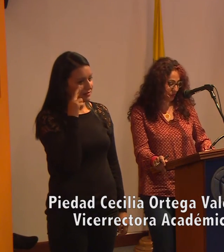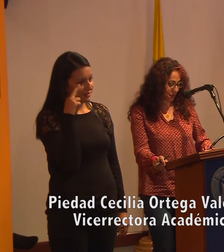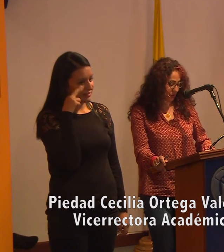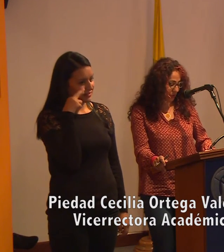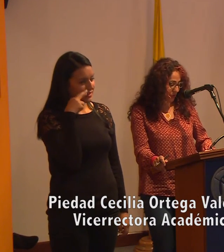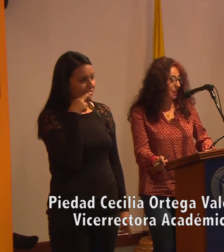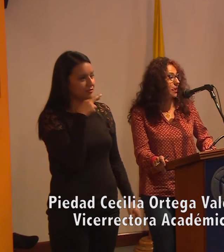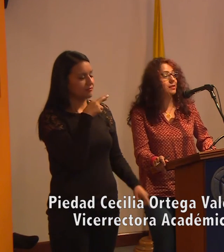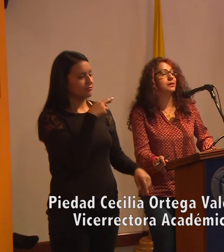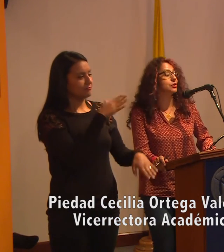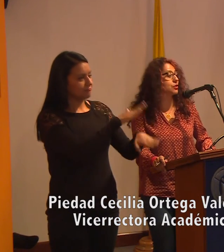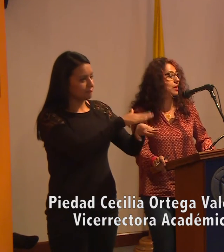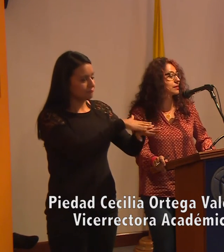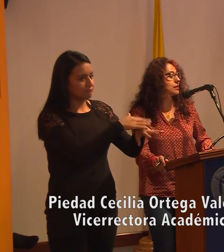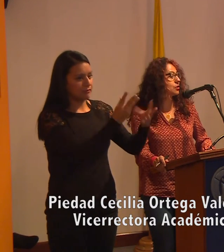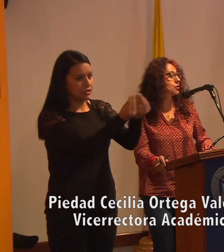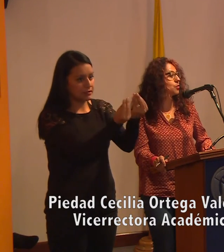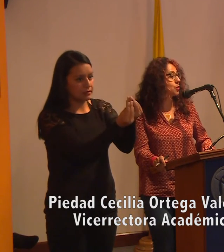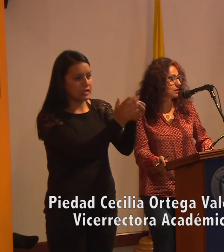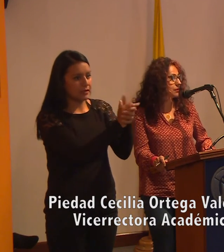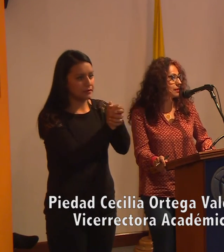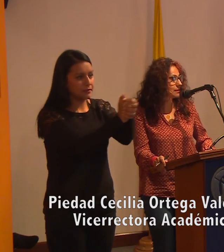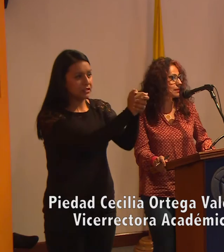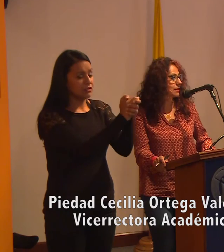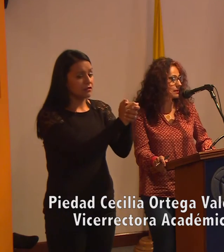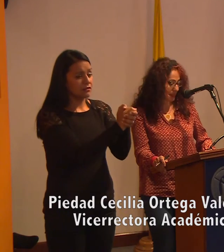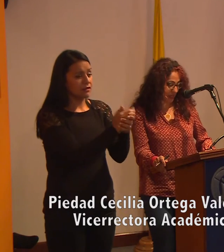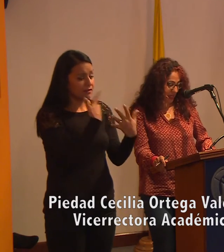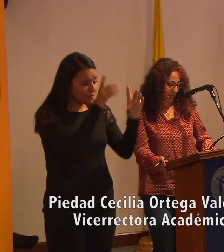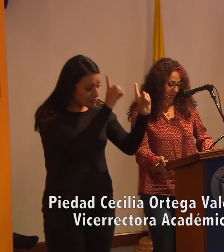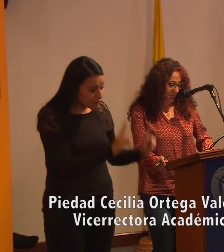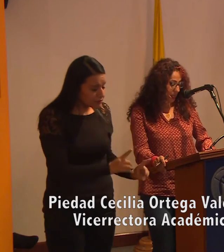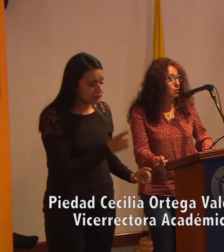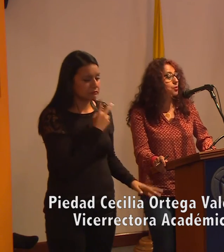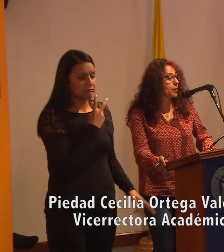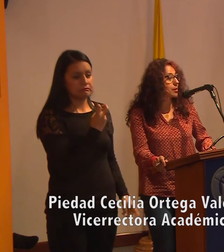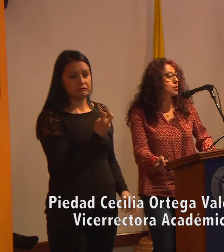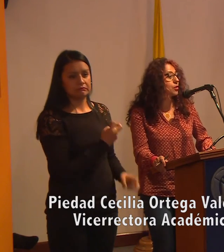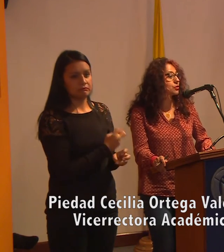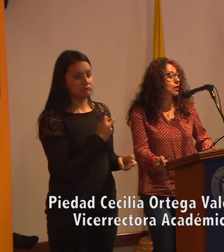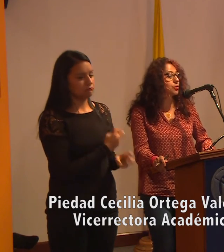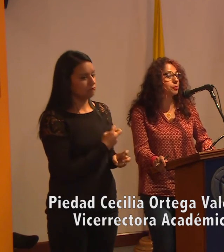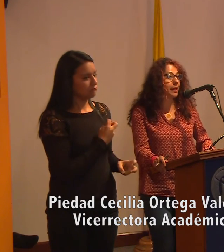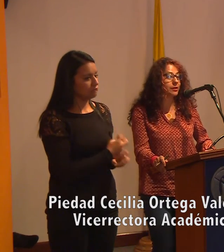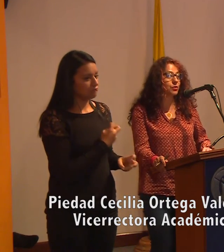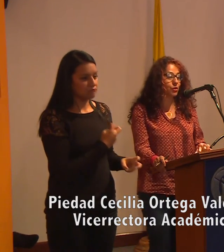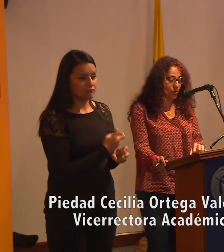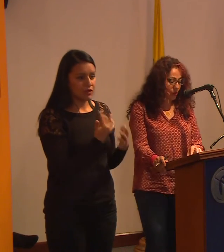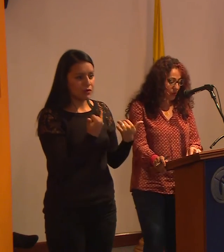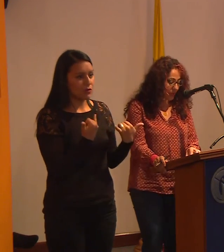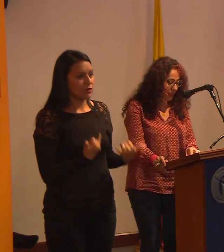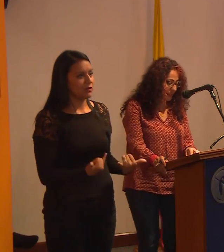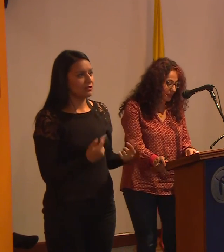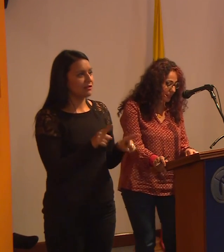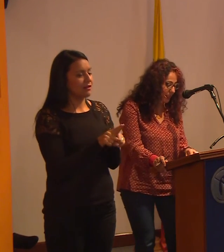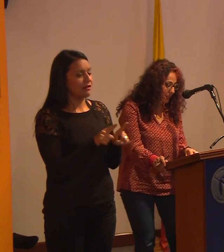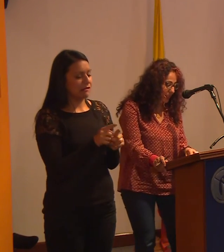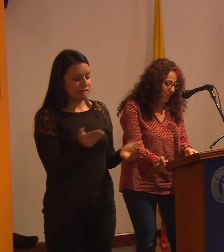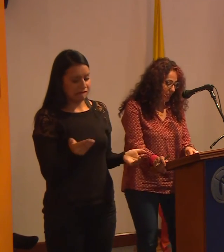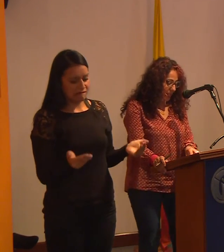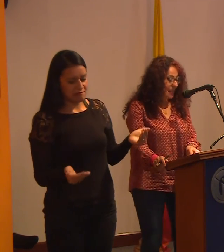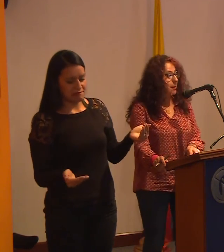amigos, que la decisión ha sido muy difícil, que nos movemos en un péndulo